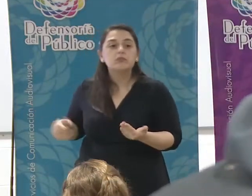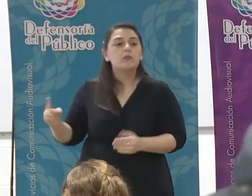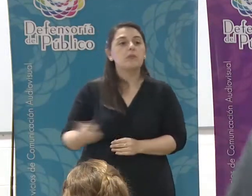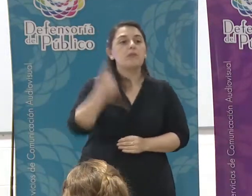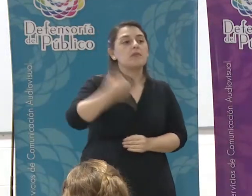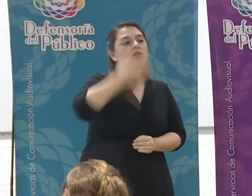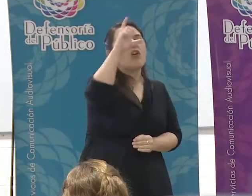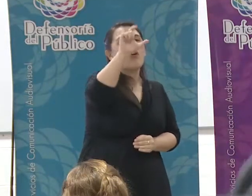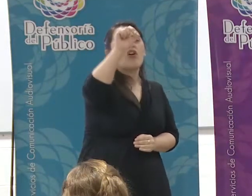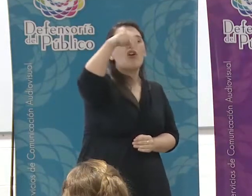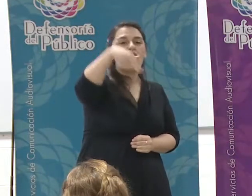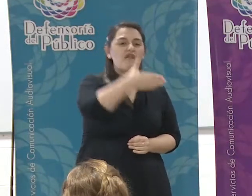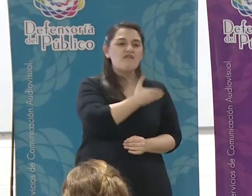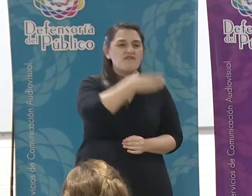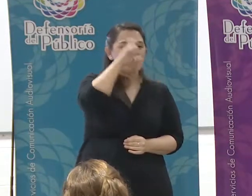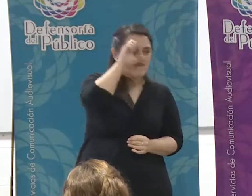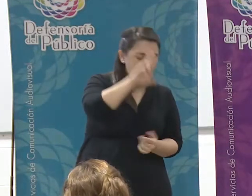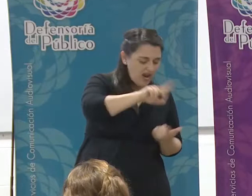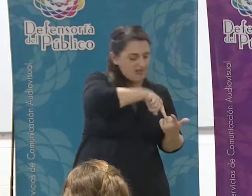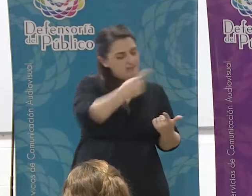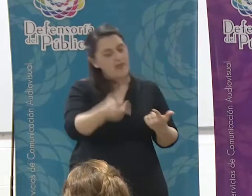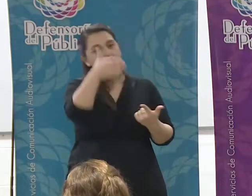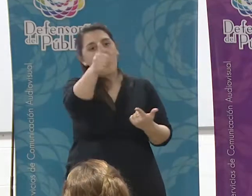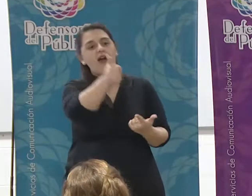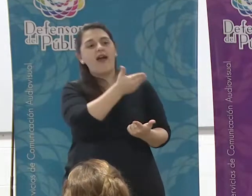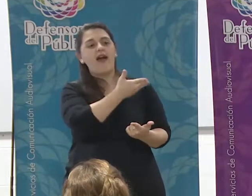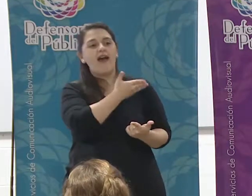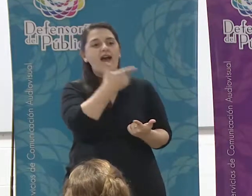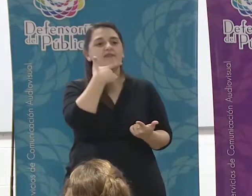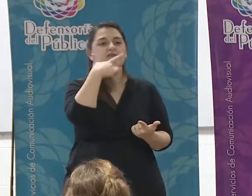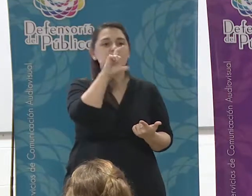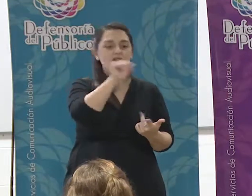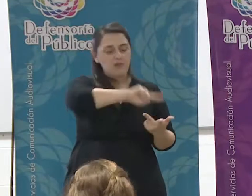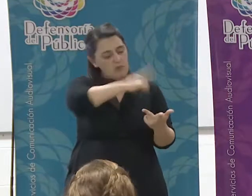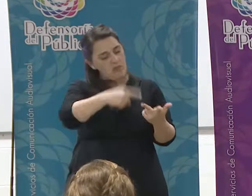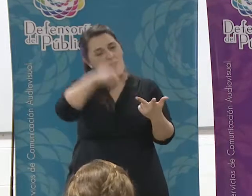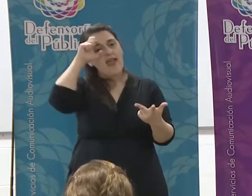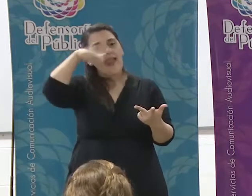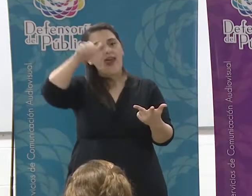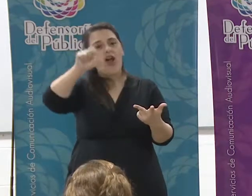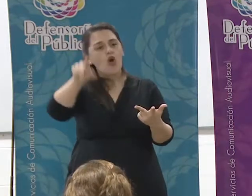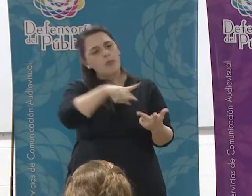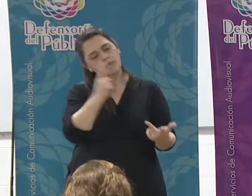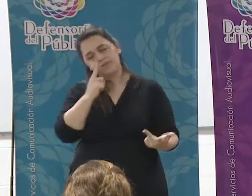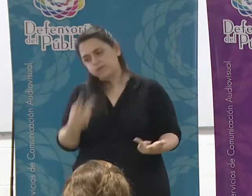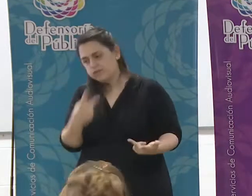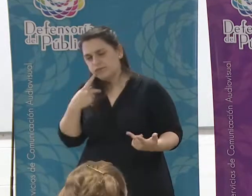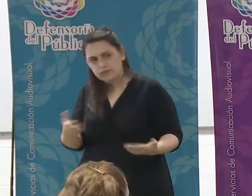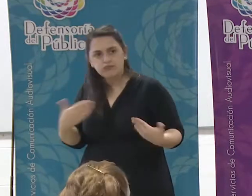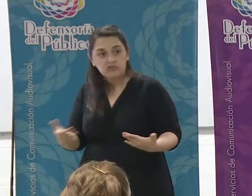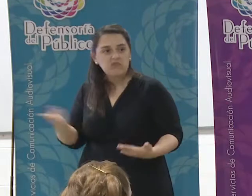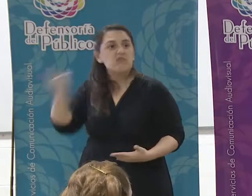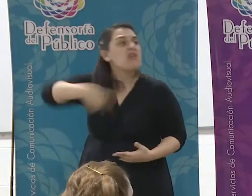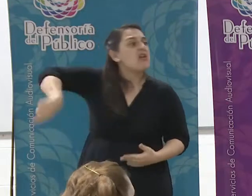viejo Confer, después vino AFCA, y el último fue NACOM, ¿no? Pero ninguno, en realidad, nos